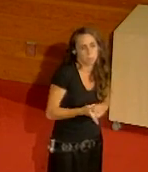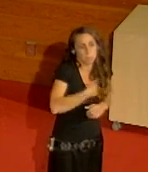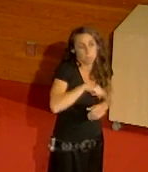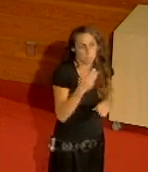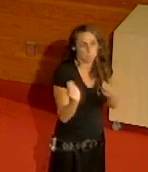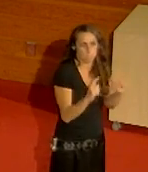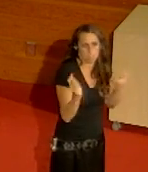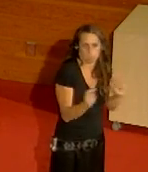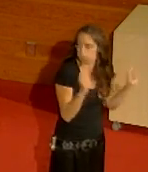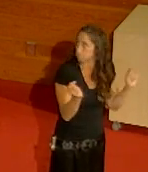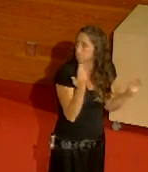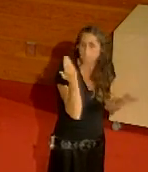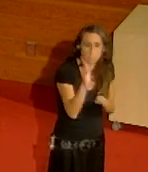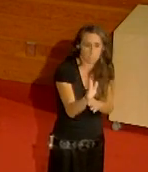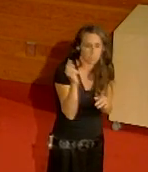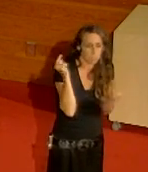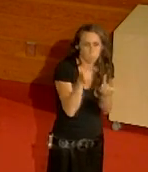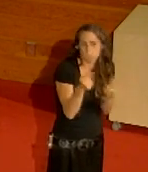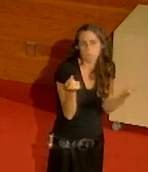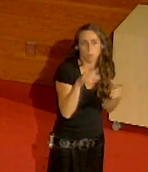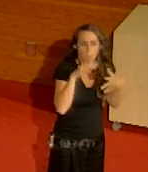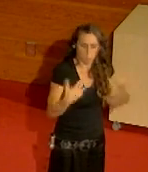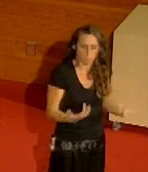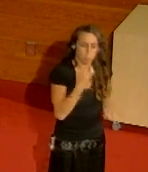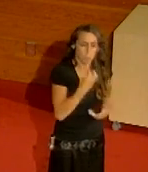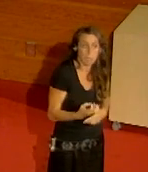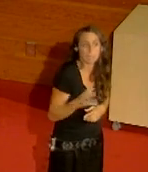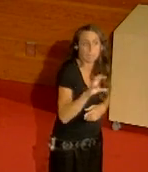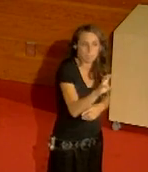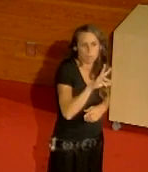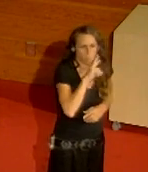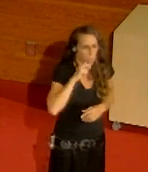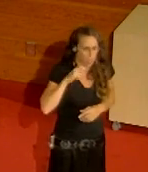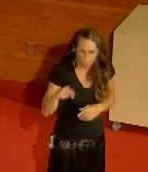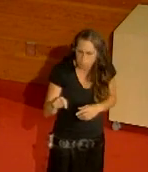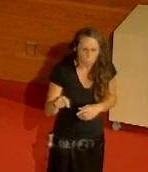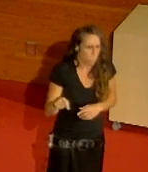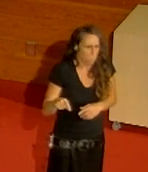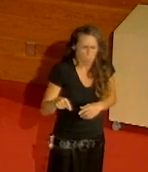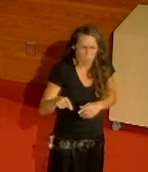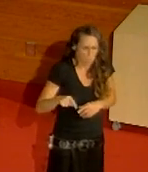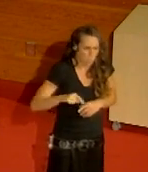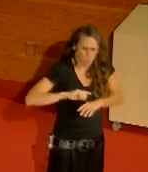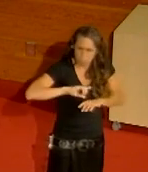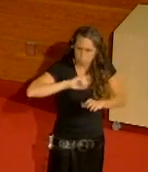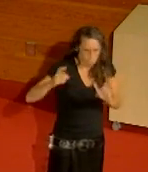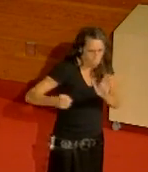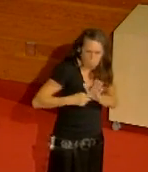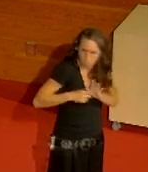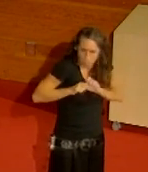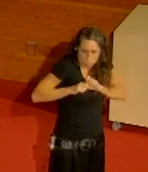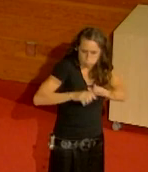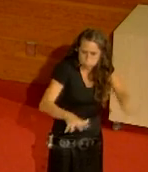vean aspectos del Israel actual donde el judaísmo pues está en todas partes Bueno Este es el Sabbath por supuesto